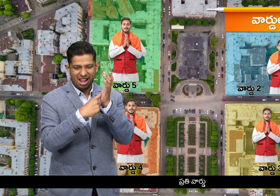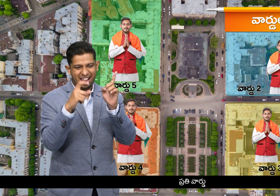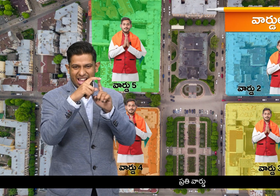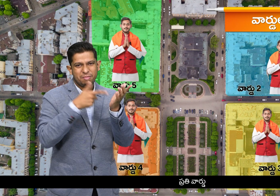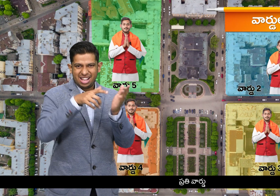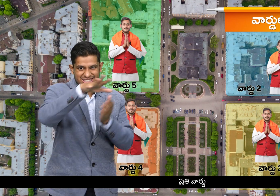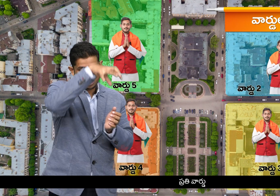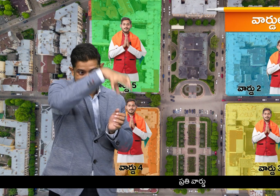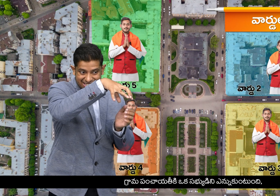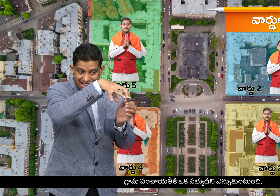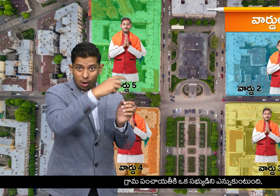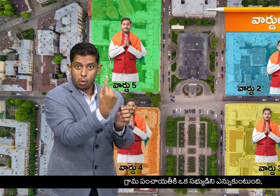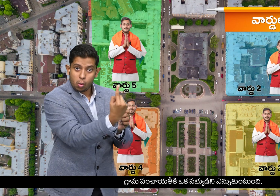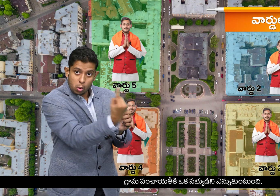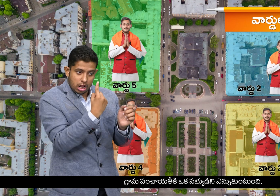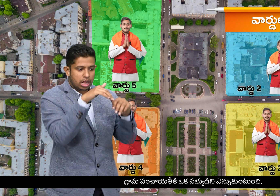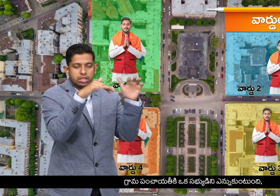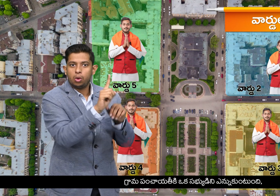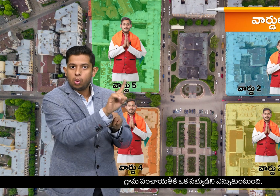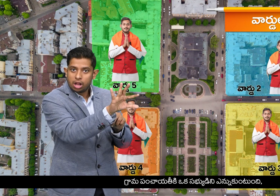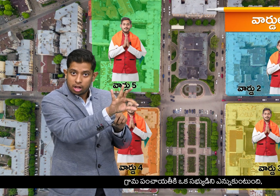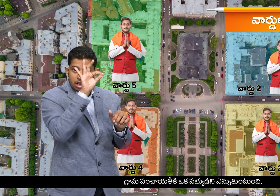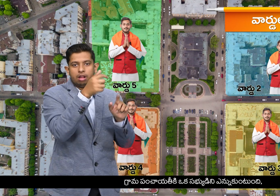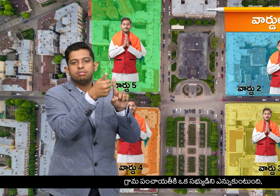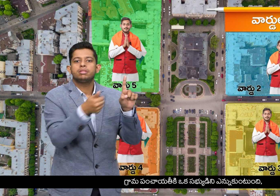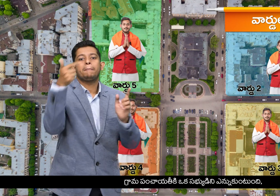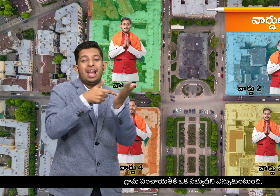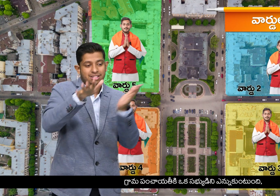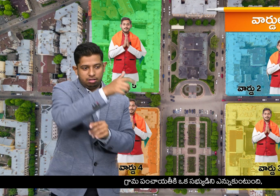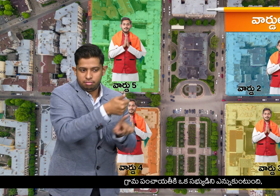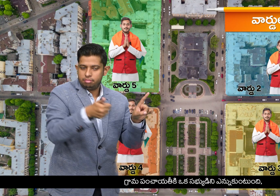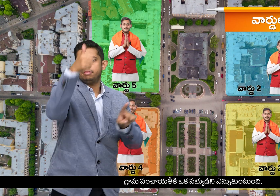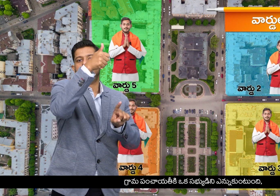ప్రతి వార్డు గ్రామ పంచాయతీకి ఒక సభ్యుణ్ణి ఎన్నుకుంటుంది.